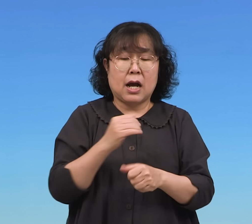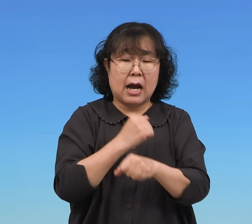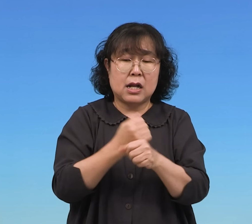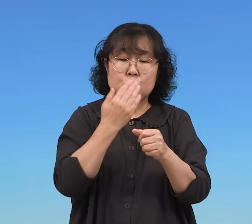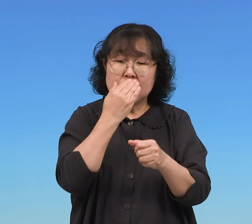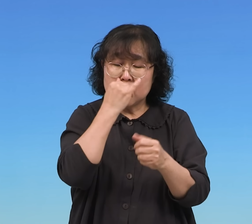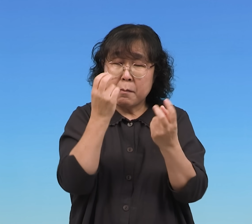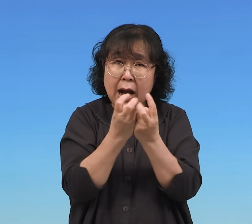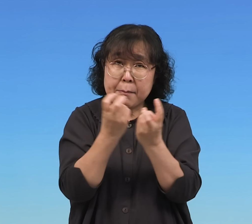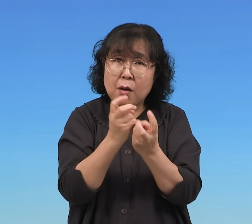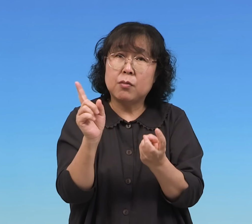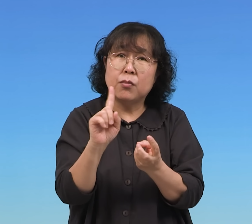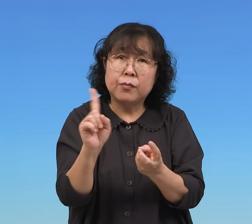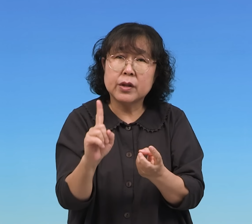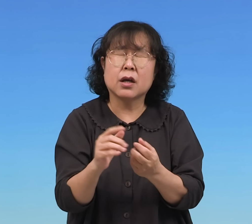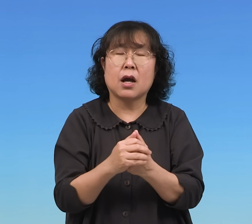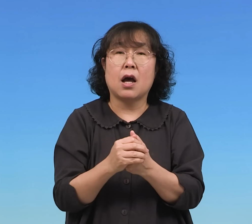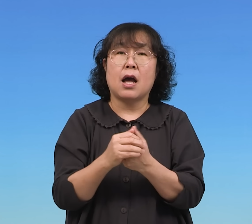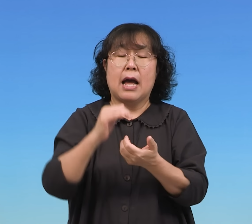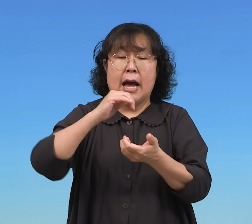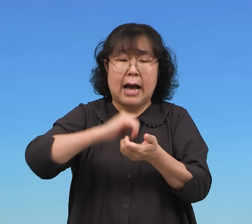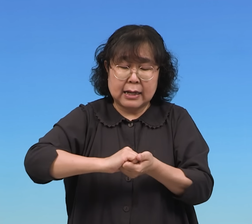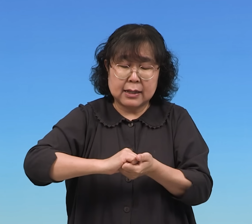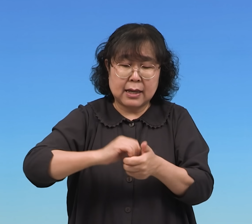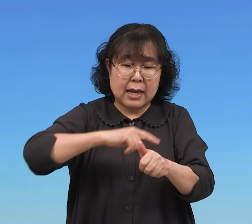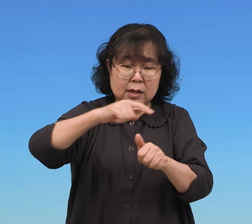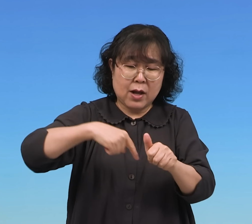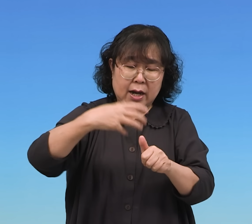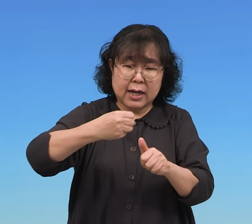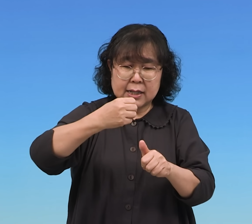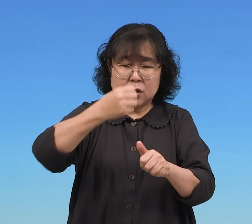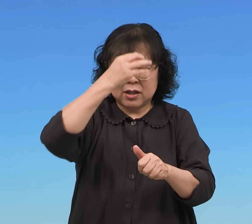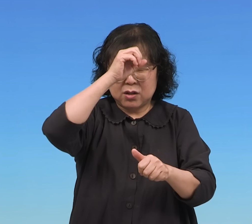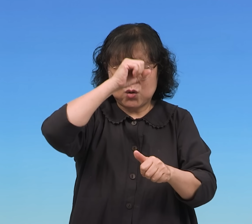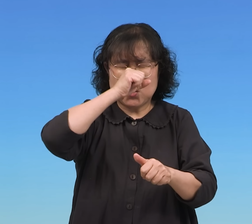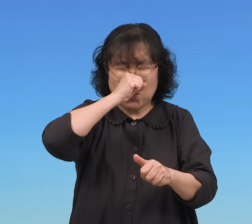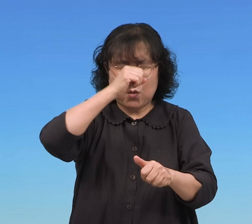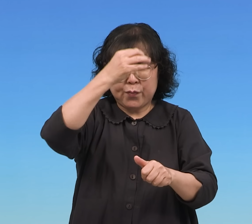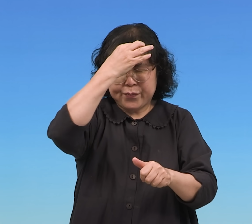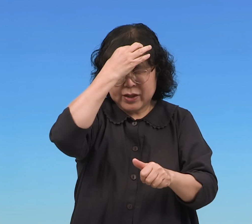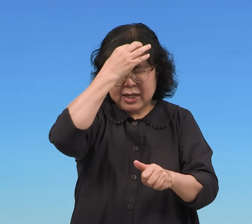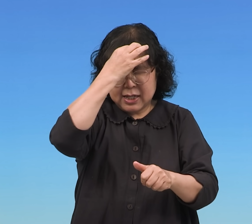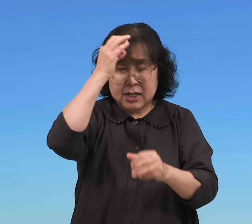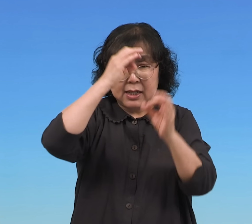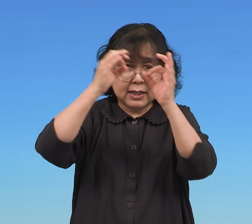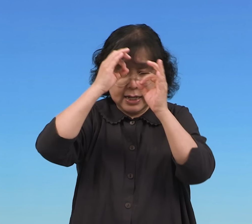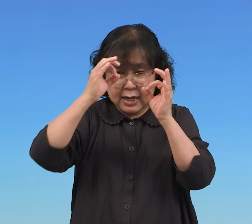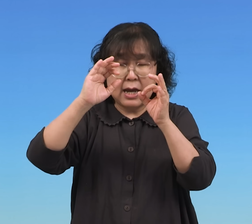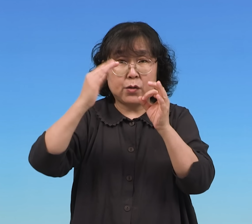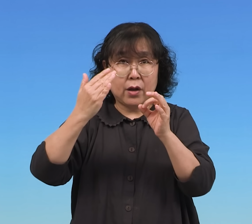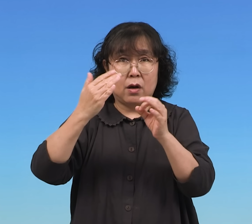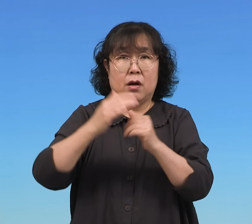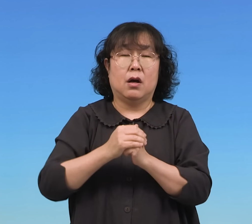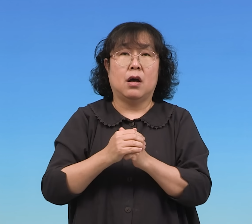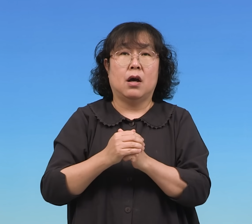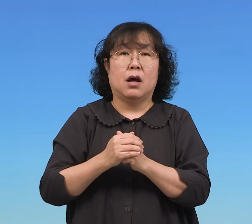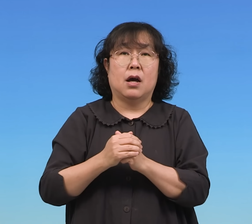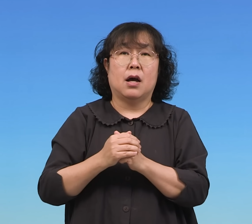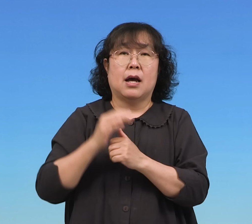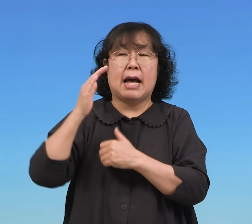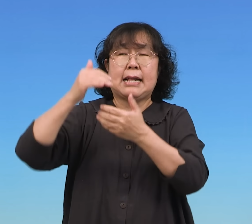대안은 한계 상황이 가진 순기능을 찾는 수밖에 없습니다. 이제는 절대자 하나님. 그래서 여러분,